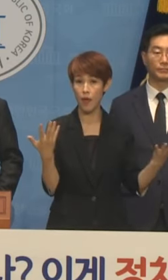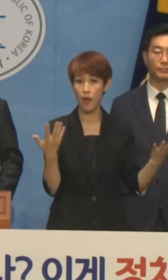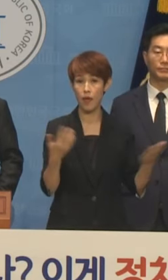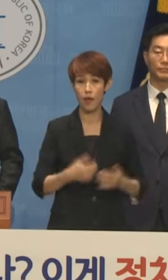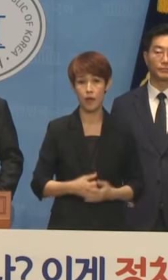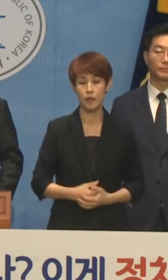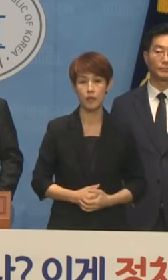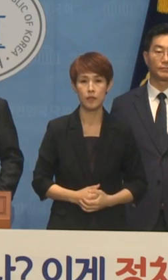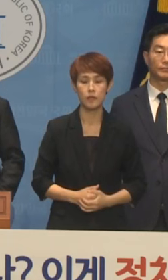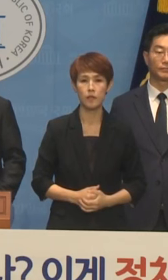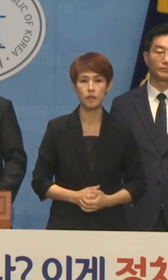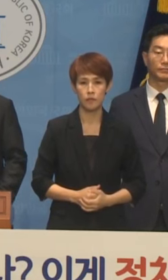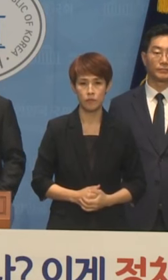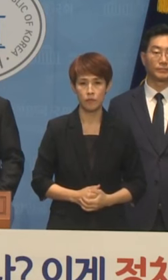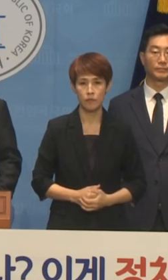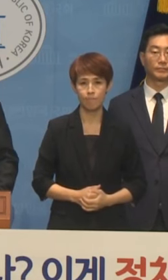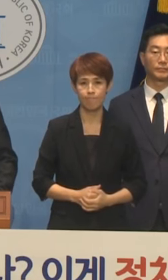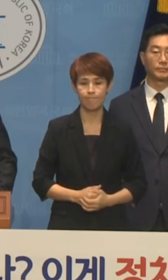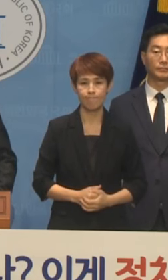있습니다. 그래서